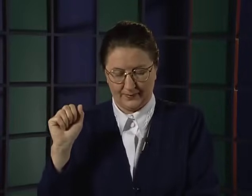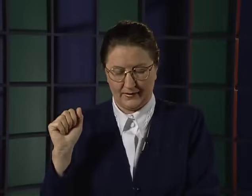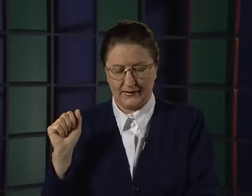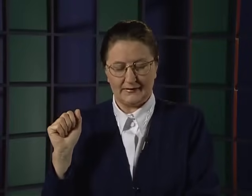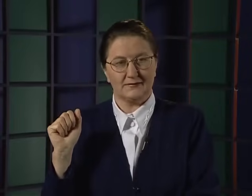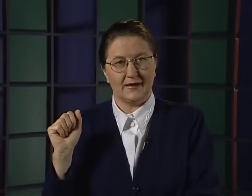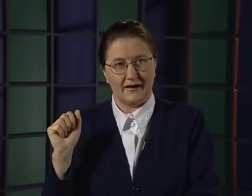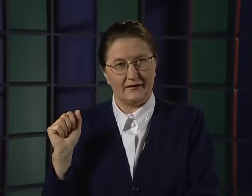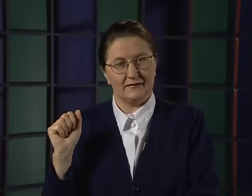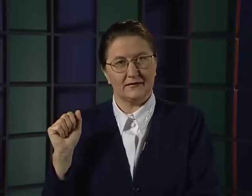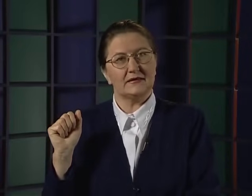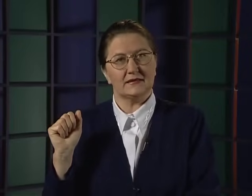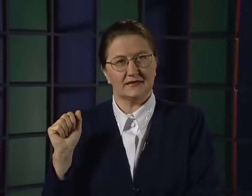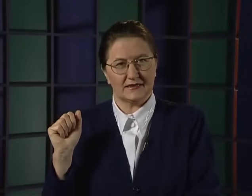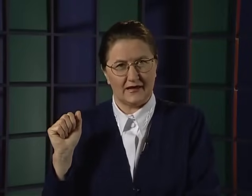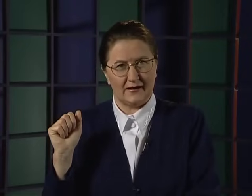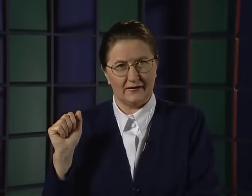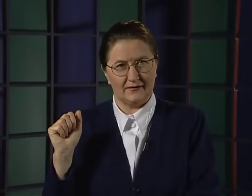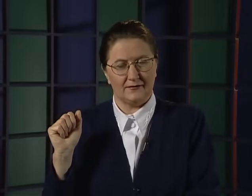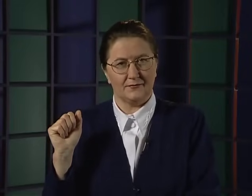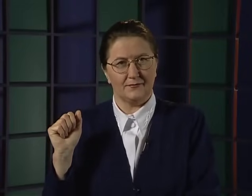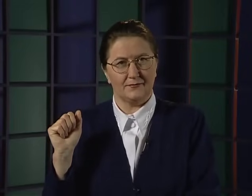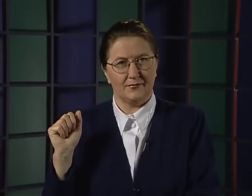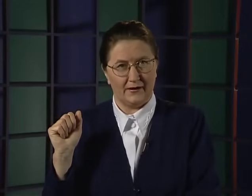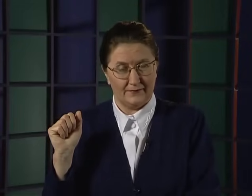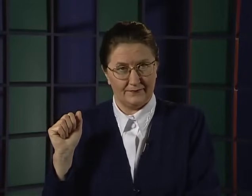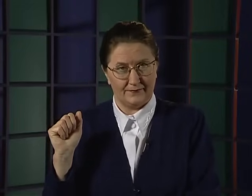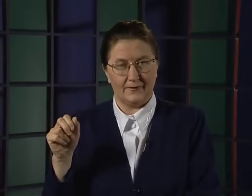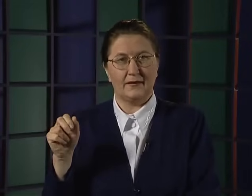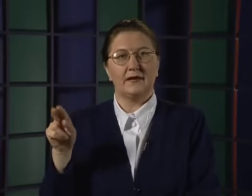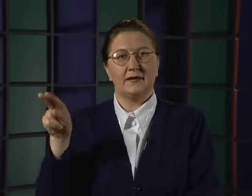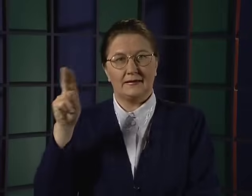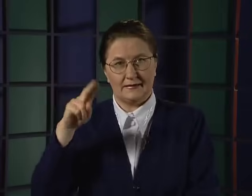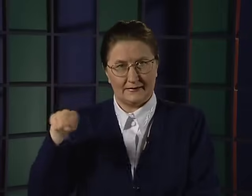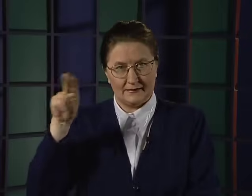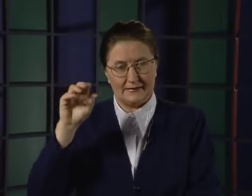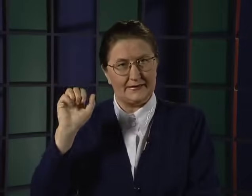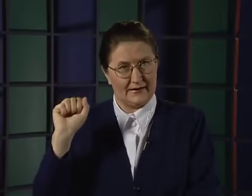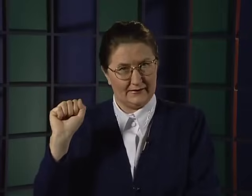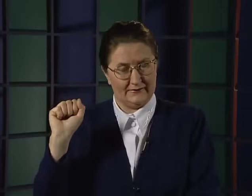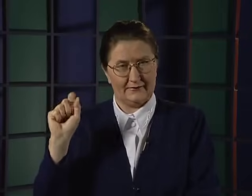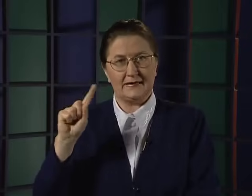«ДА», «ЗА», «БА». «ДА»,